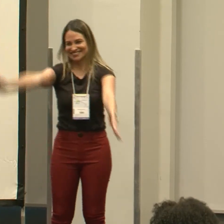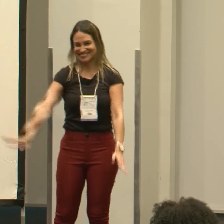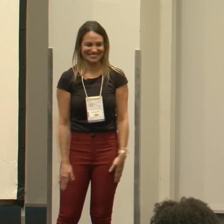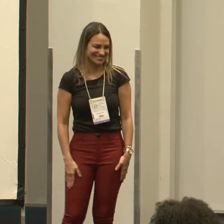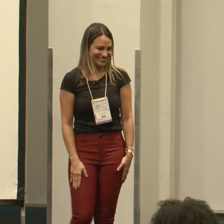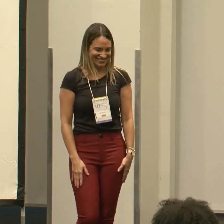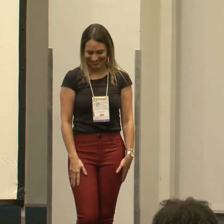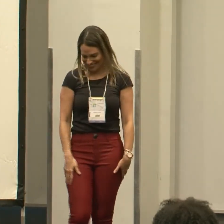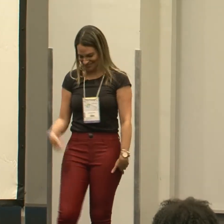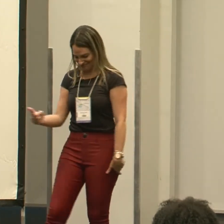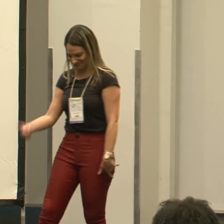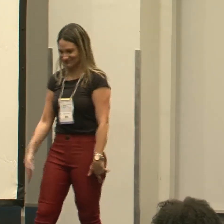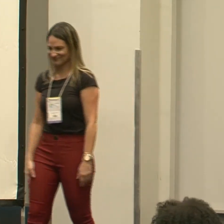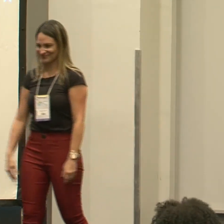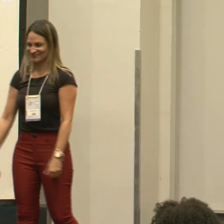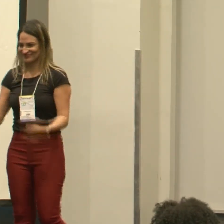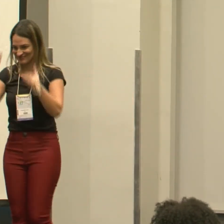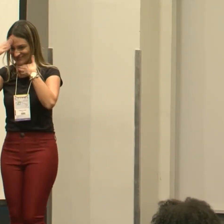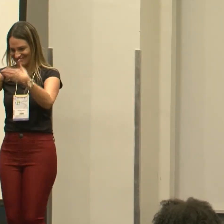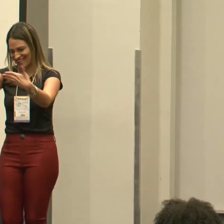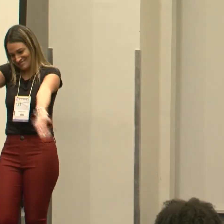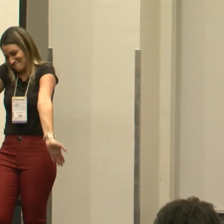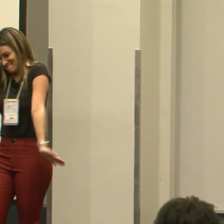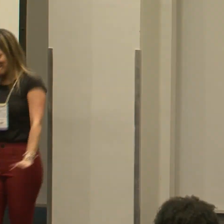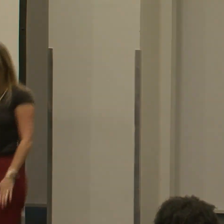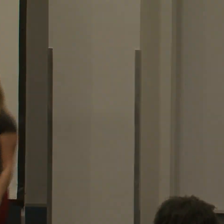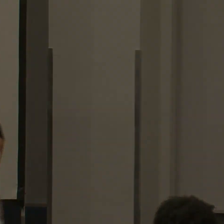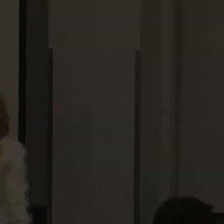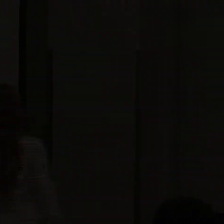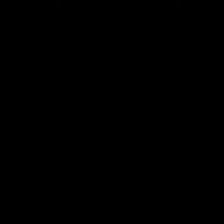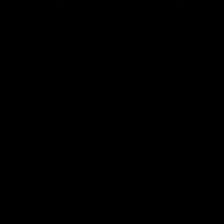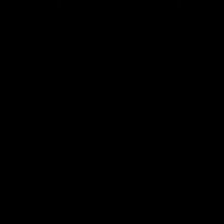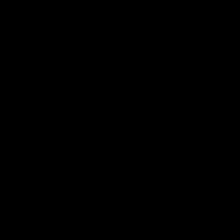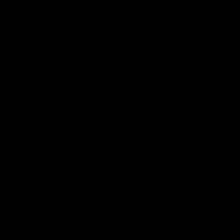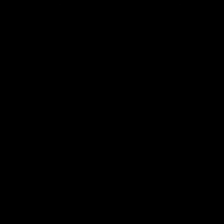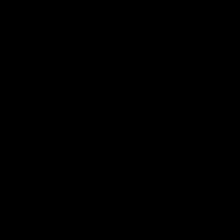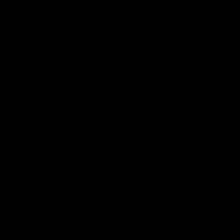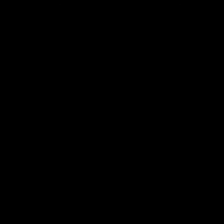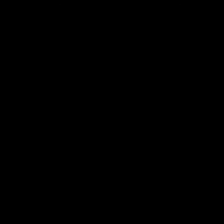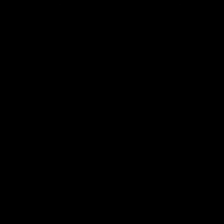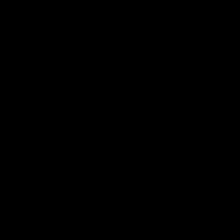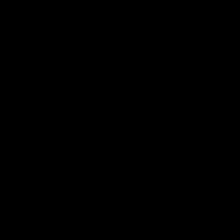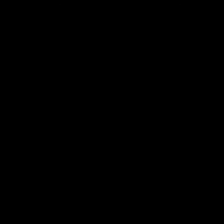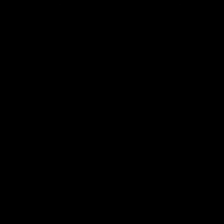eu posso narrar um pouco mais para vocês. Obrigada.